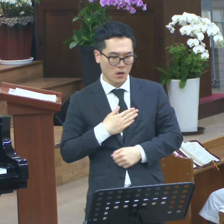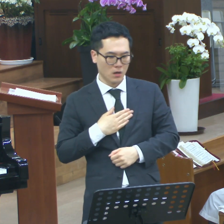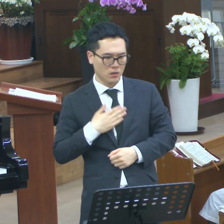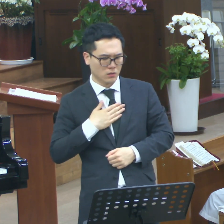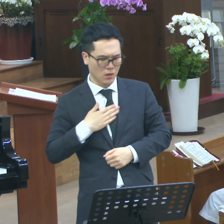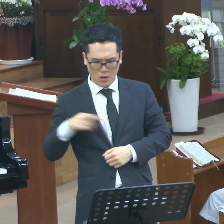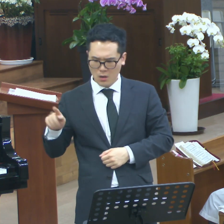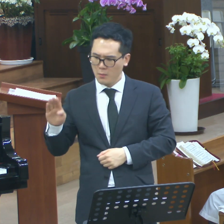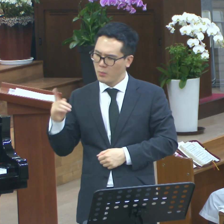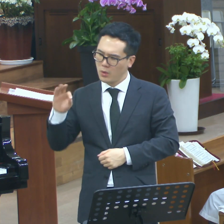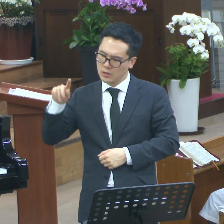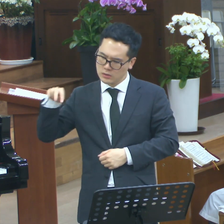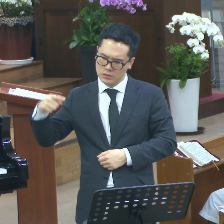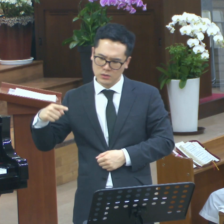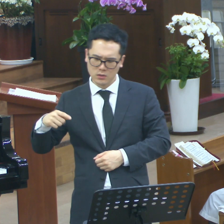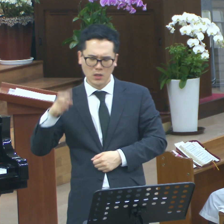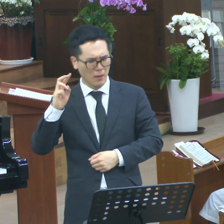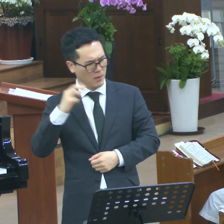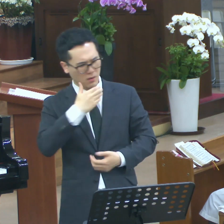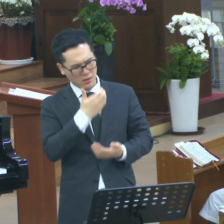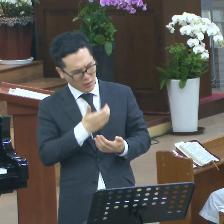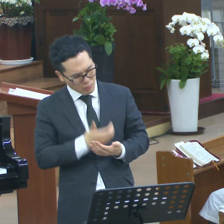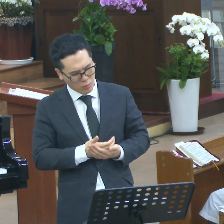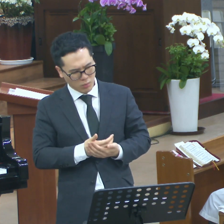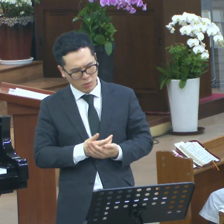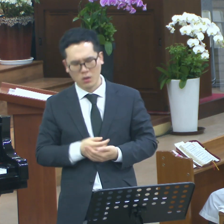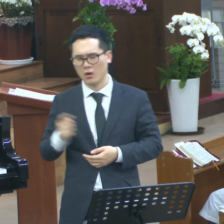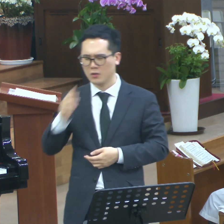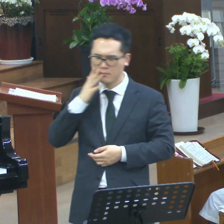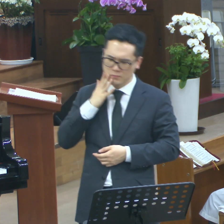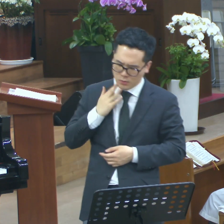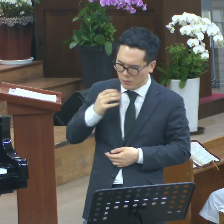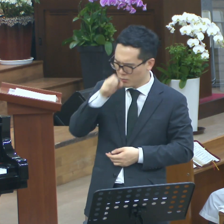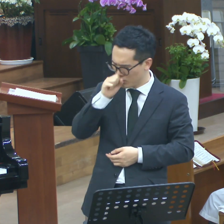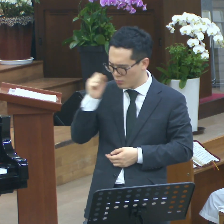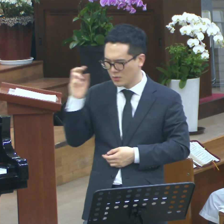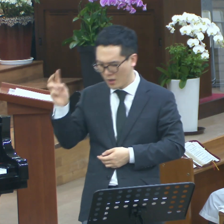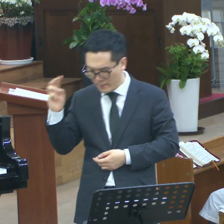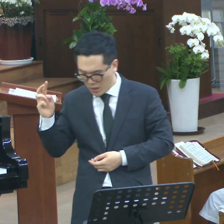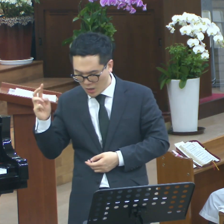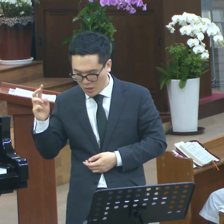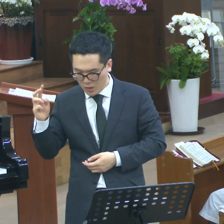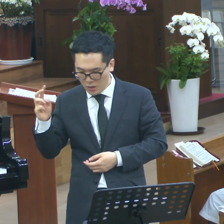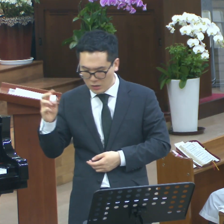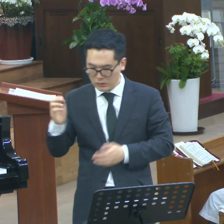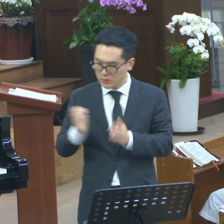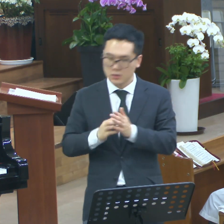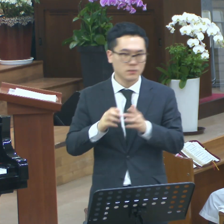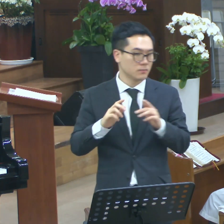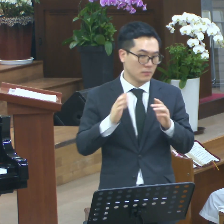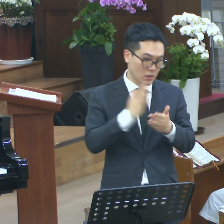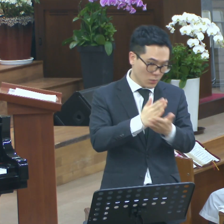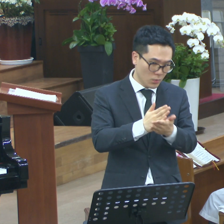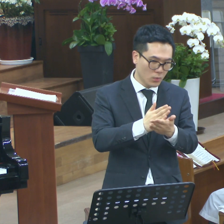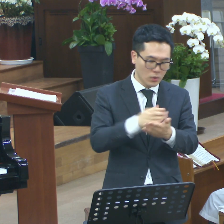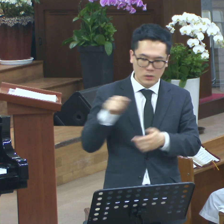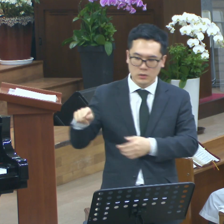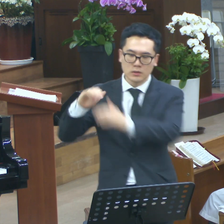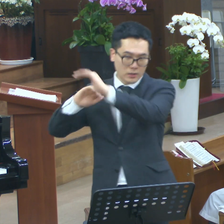얘기지만 오늘 이 말씀을 읽는 내게는 나를 향한 하나님의 음성으로 읽는 것. 이것이 성경의 굉장히 큰 놀라운 효과고